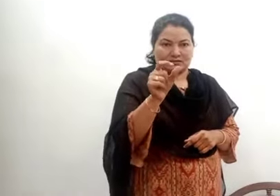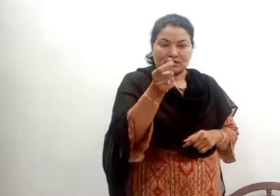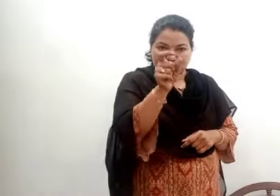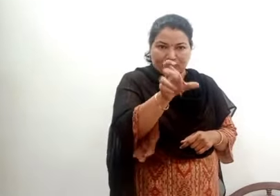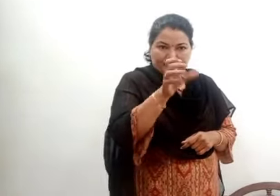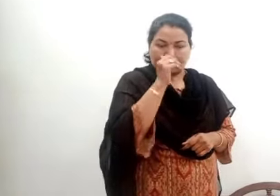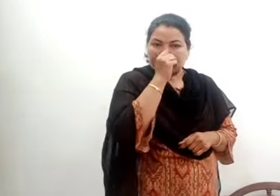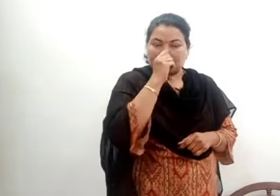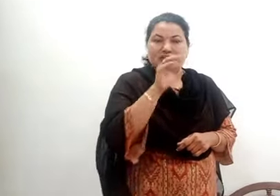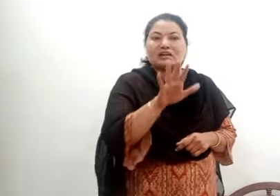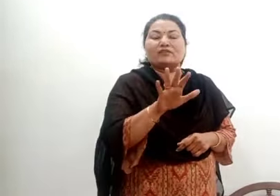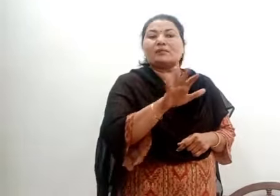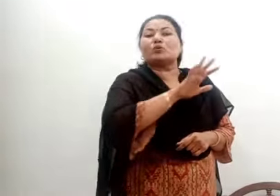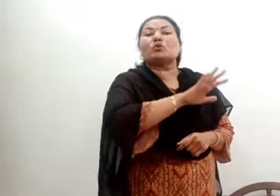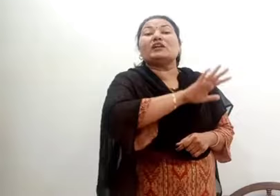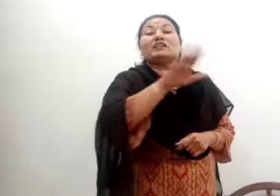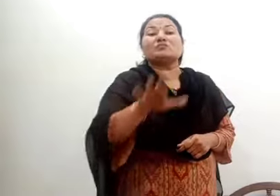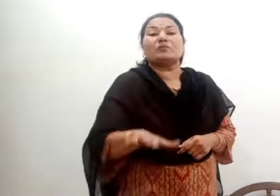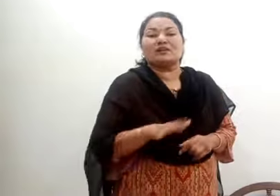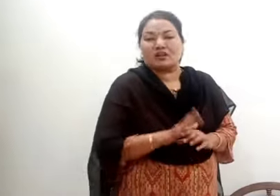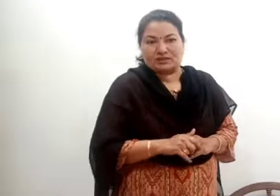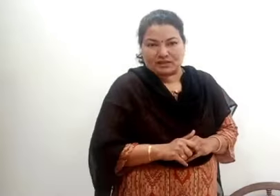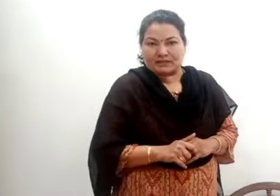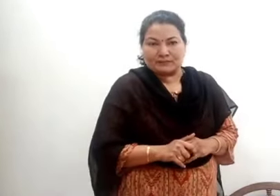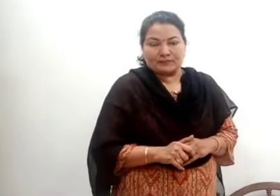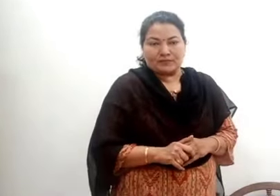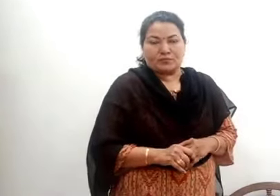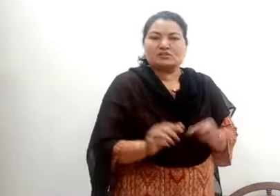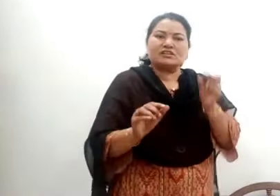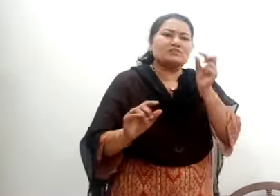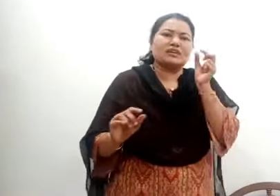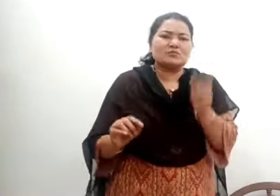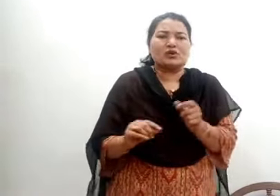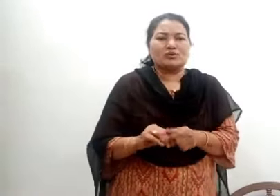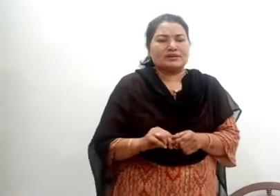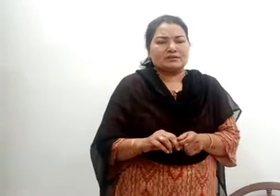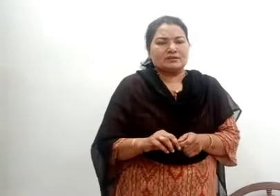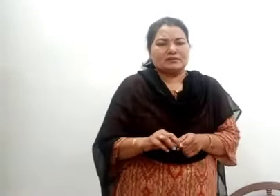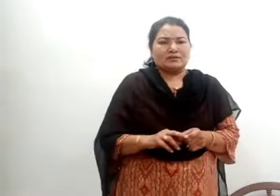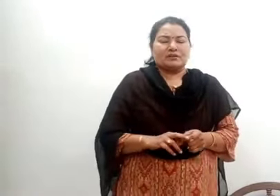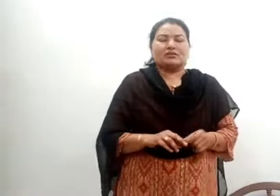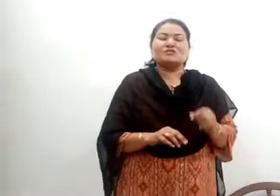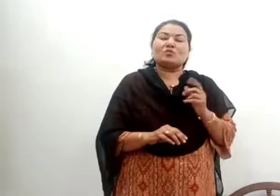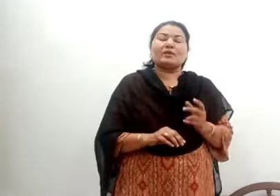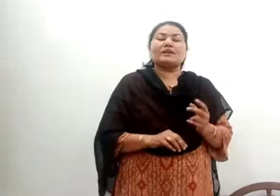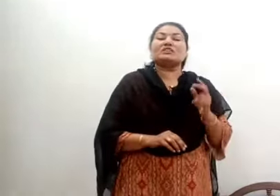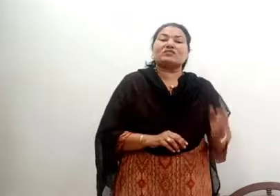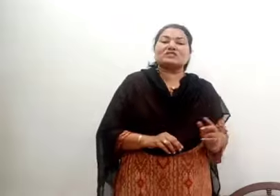सिंगल फायबर, त्या सिंगल फायबर कुठलीच मुवमेंट दाखवत नाहीत बिकॉज इट इज व्हेरी स्मॉल युनिट. दिस मुवमेंट इज